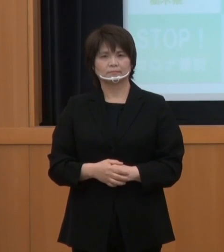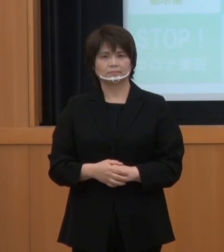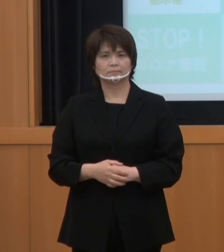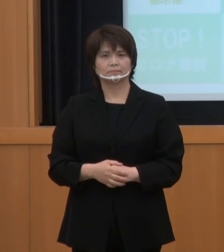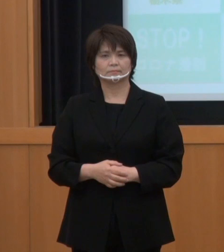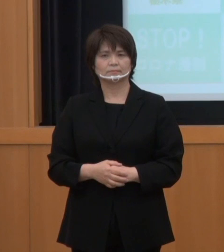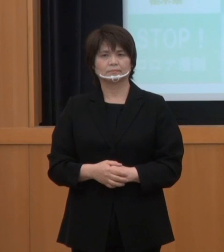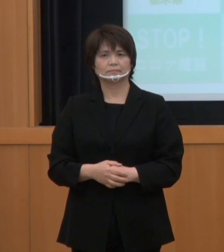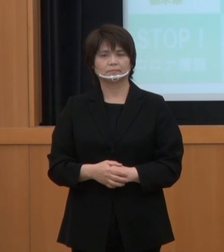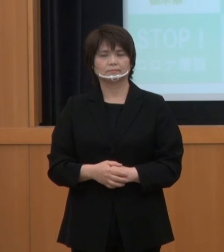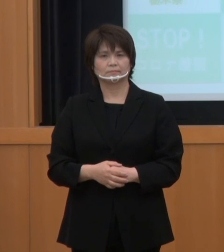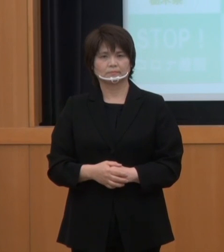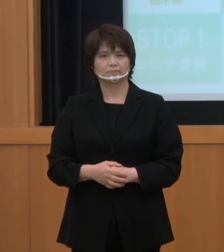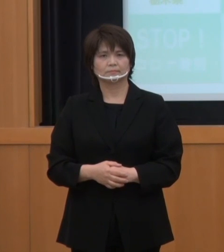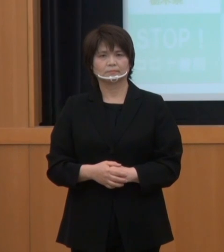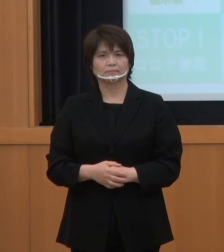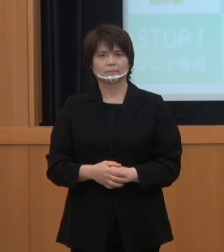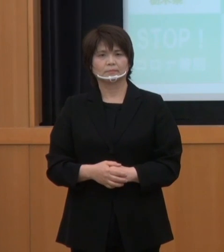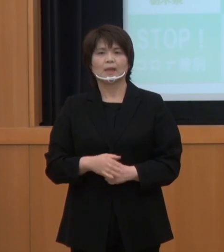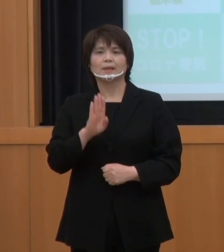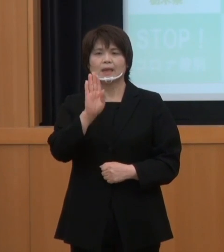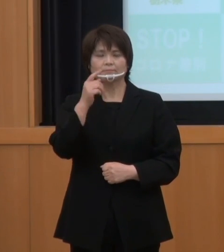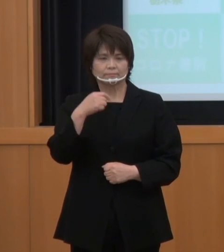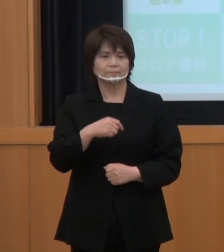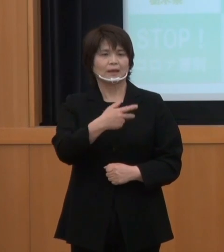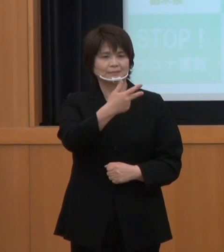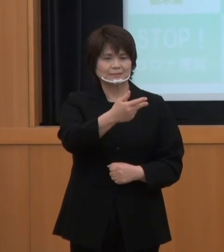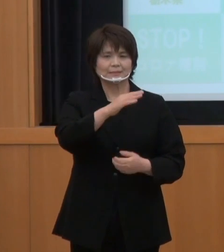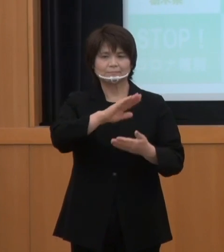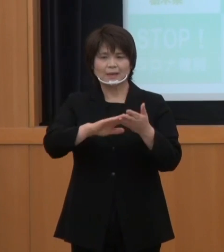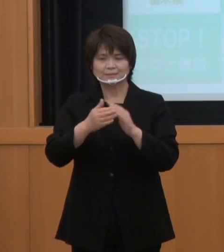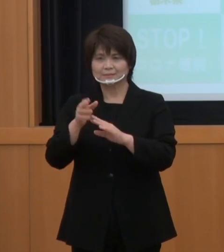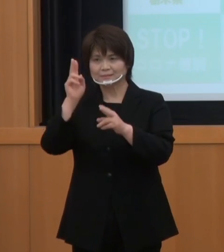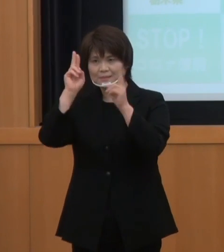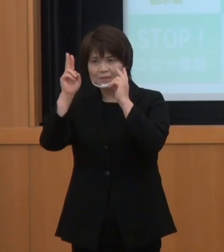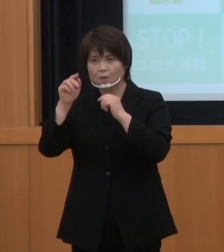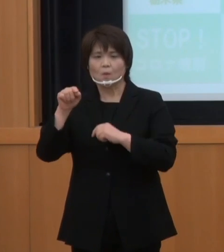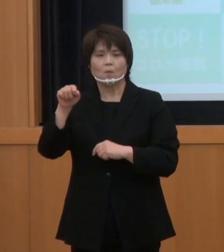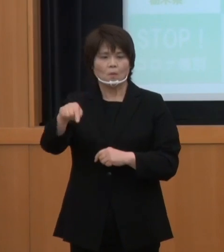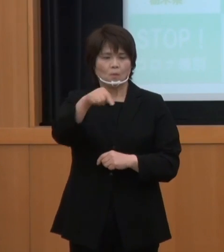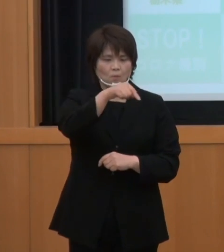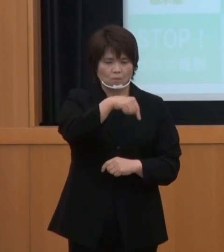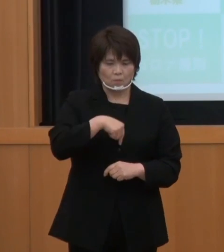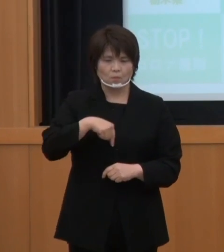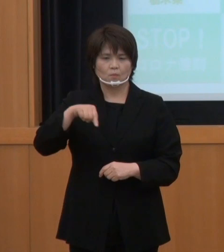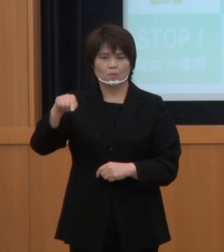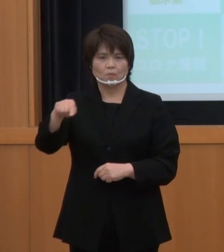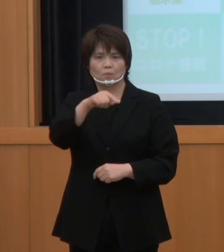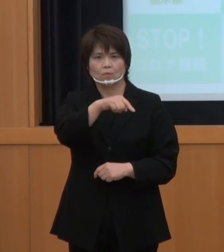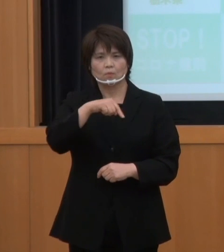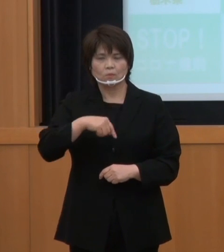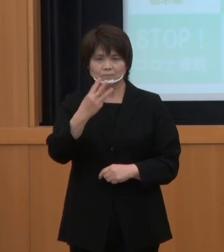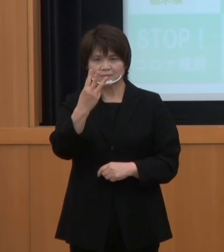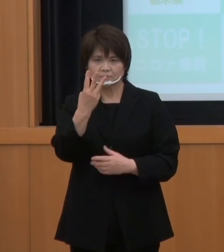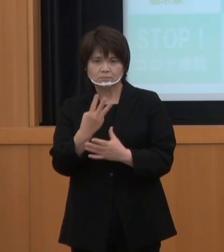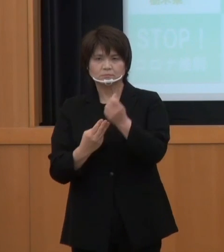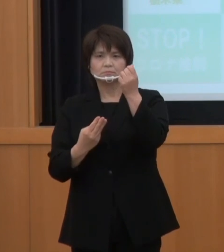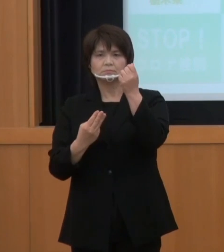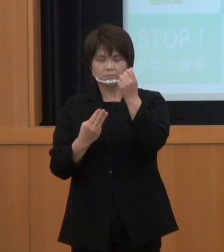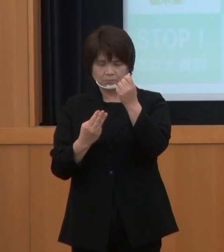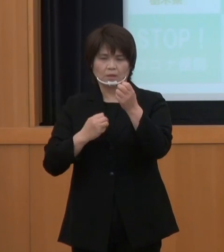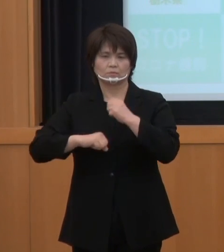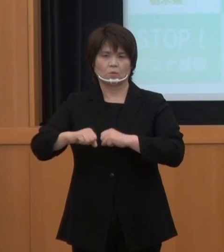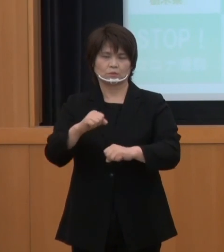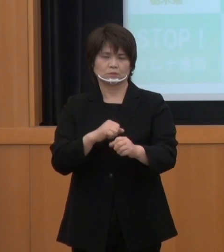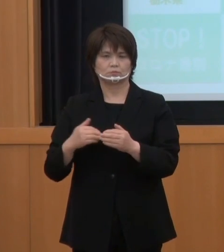これから県市町企業三位一体ですねの取り組みで